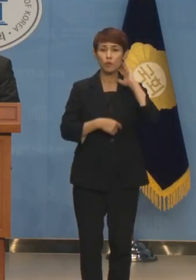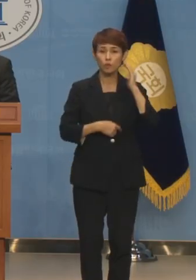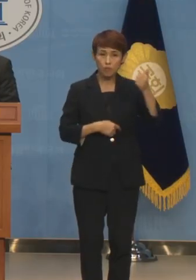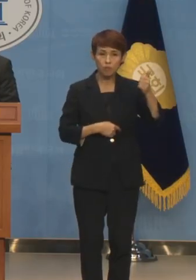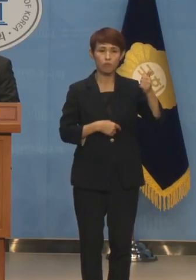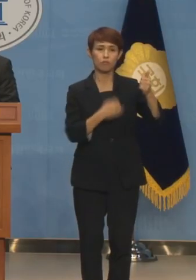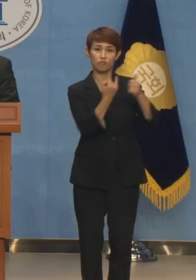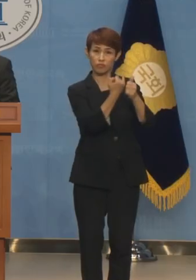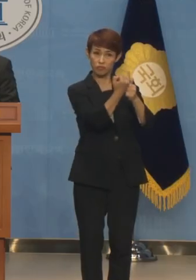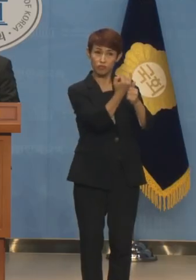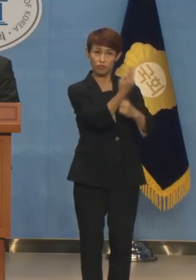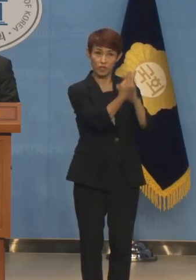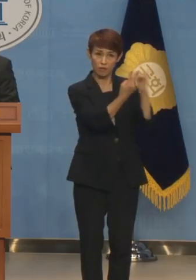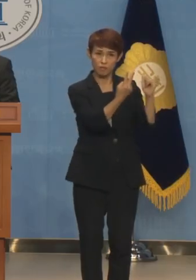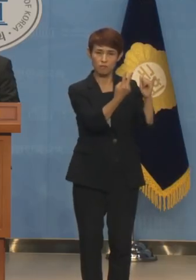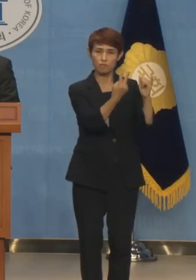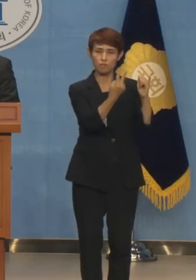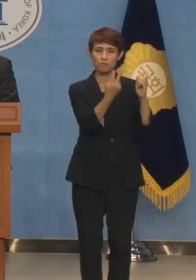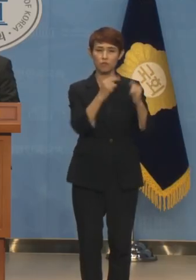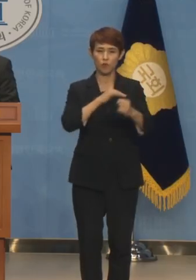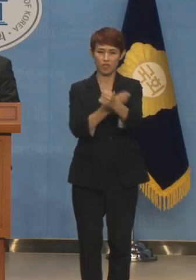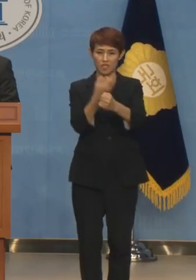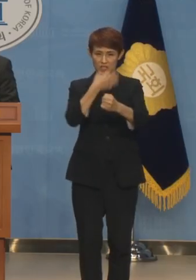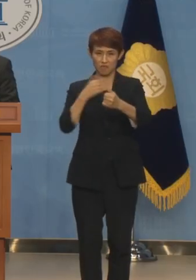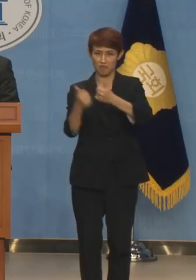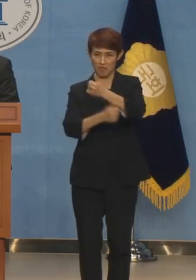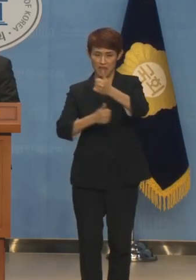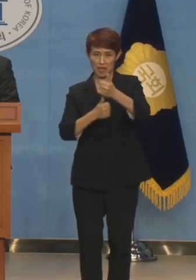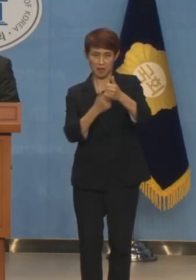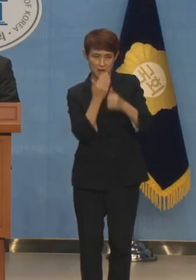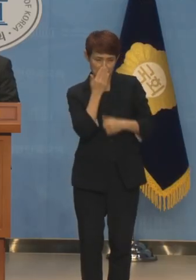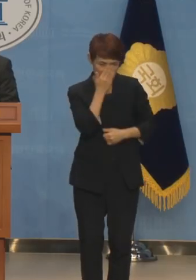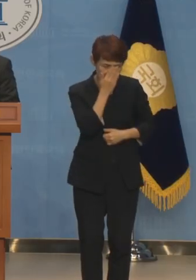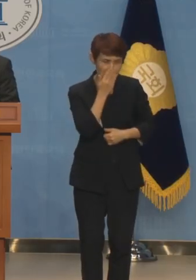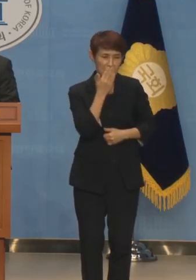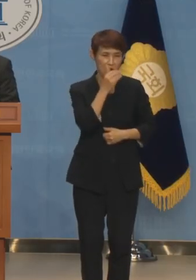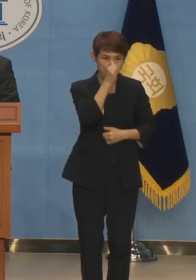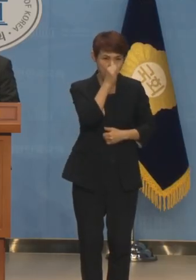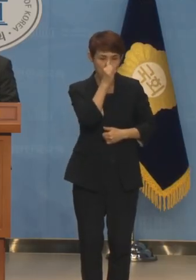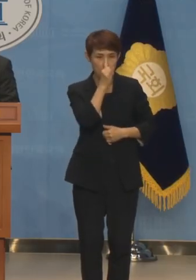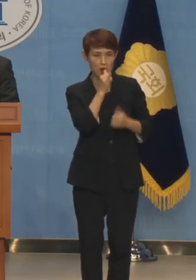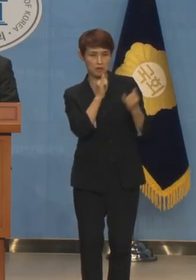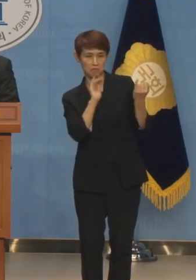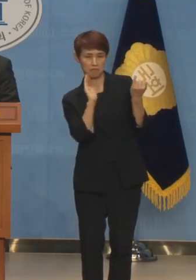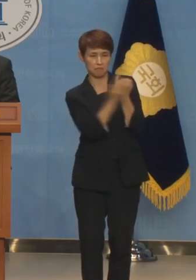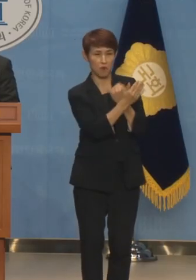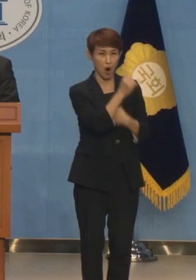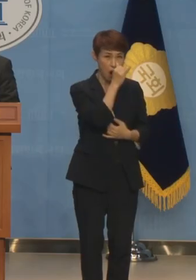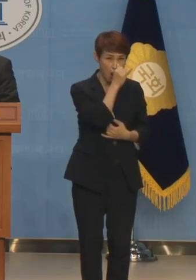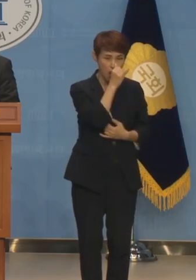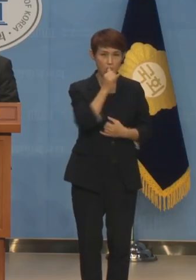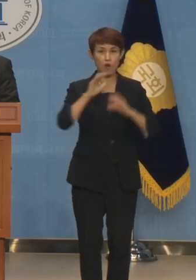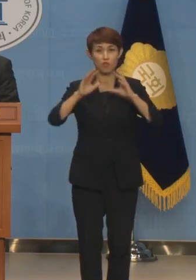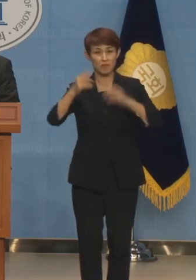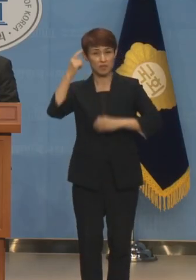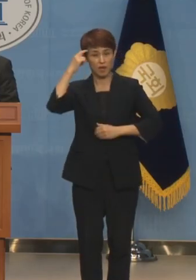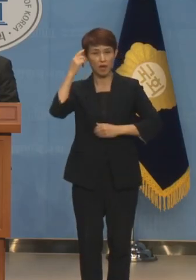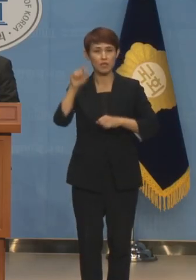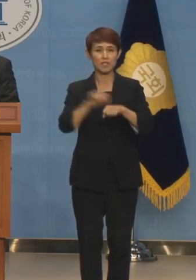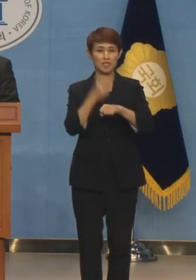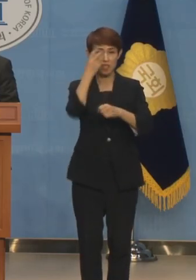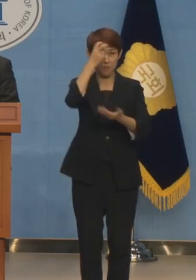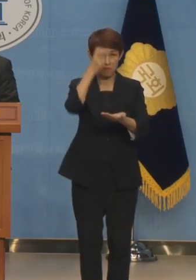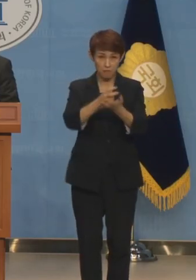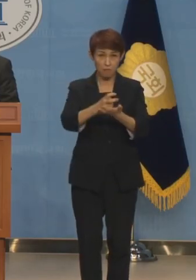김건희 여사는 사정기관이 대통령의 호위부대가 되어 김건희 여사를 엄호해도 국민의 뜻인 특검을 피할